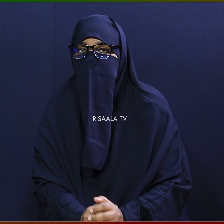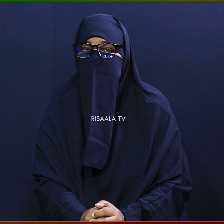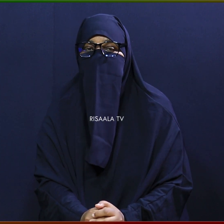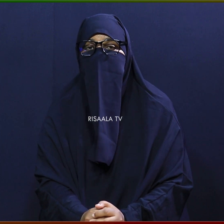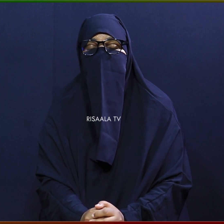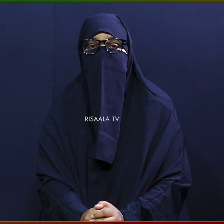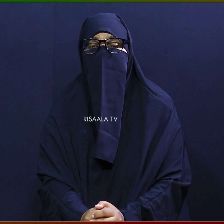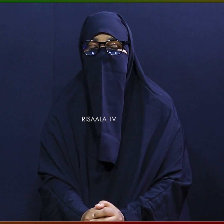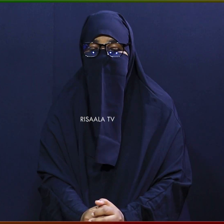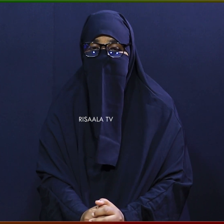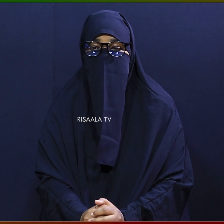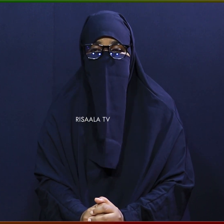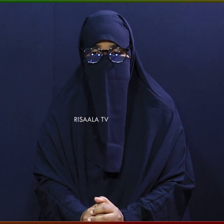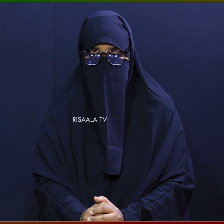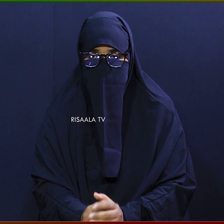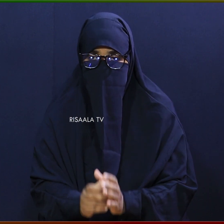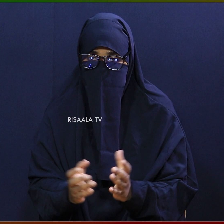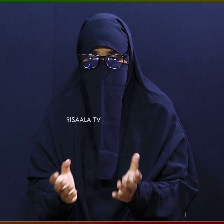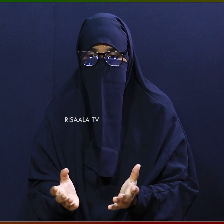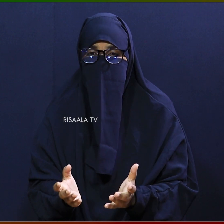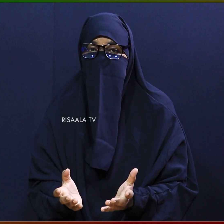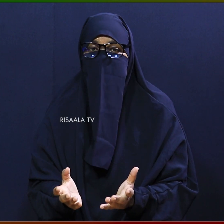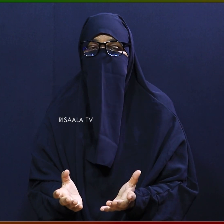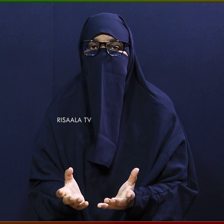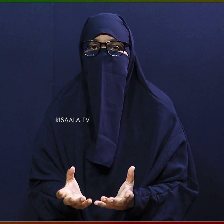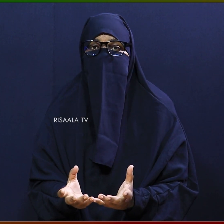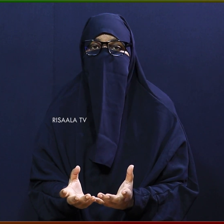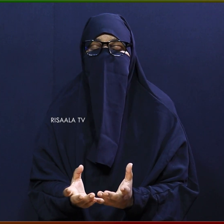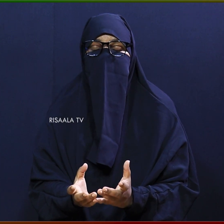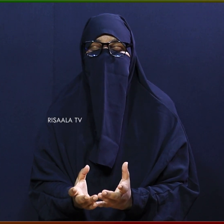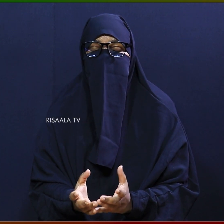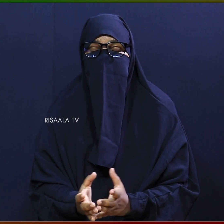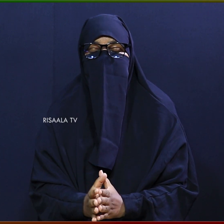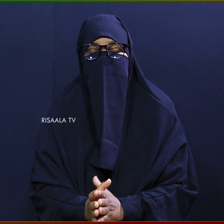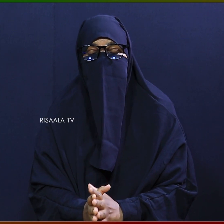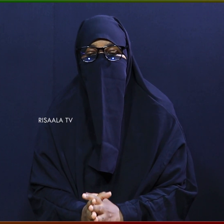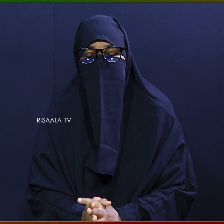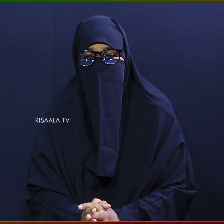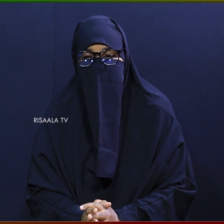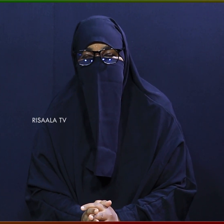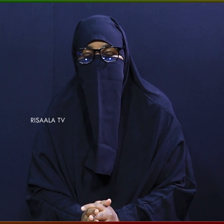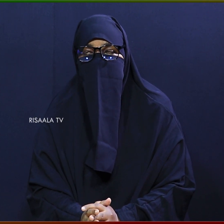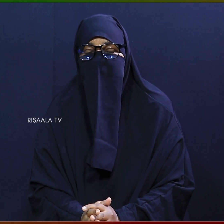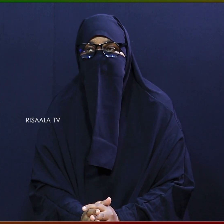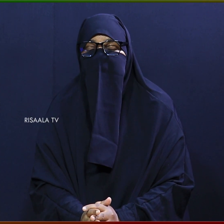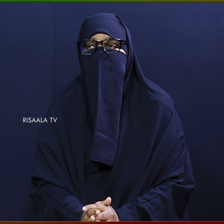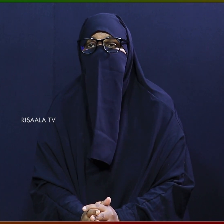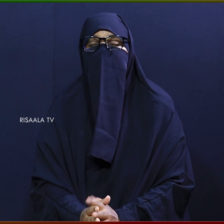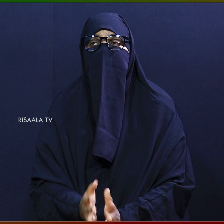uu leeyahay iyo soo mataqaada uu maaragtay uu qofka jirkiisa u waxyeeleyn karo marka ina maalin